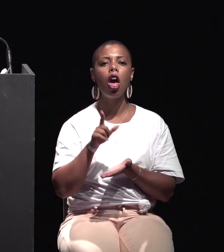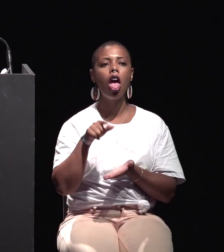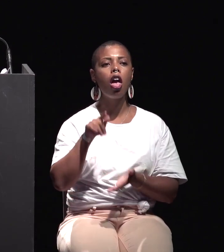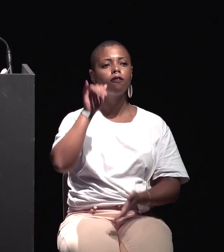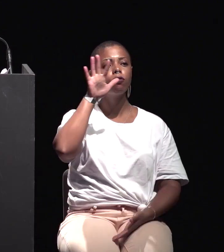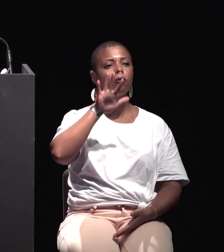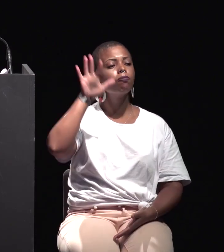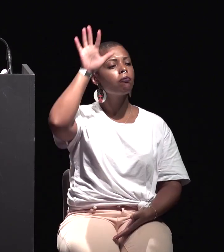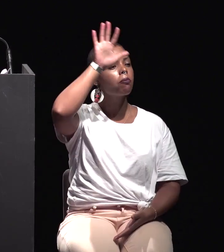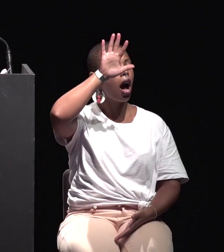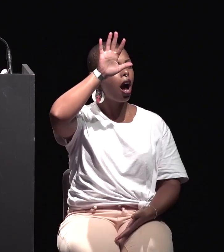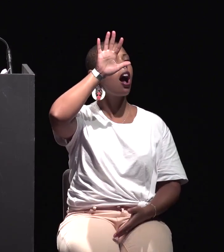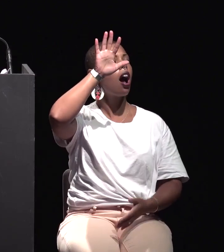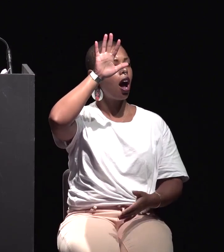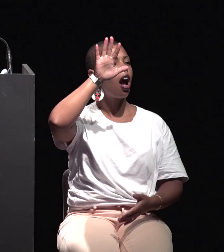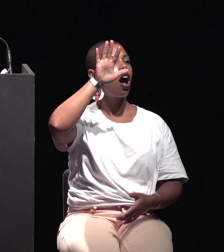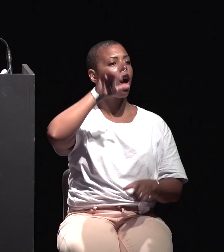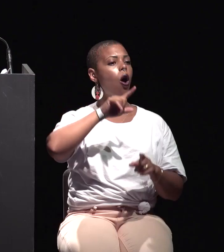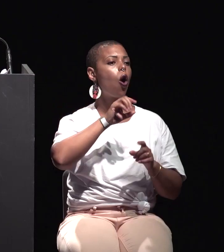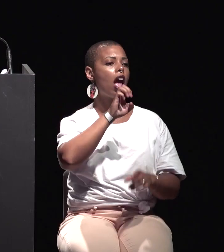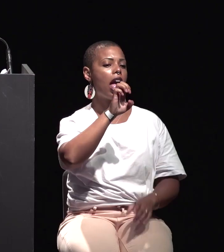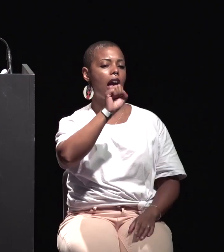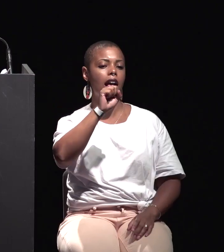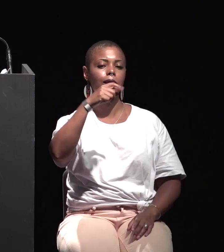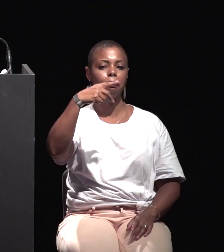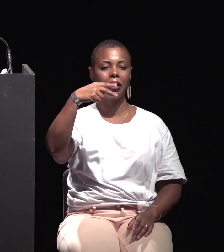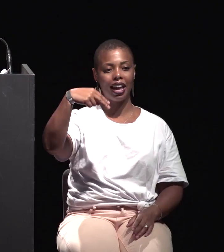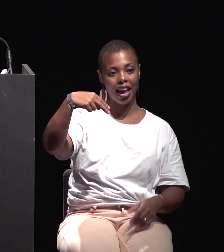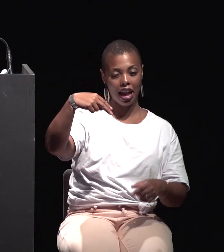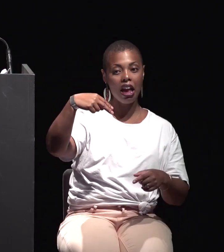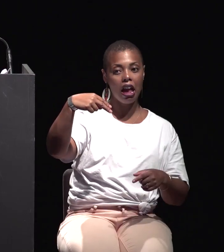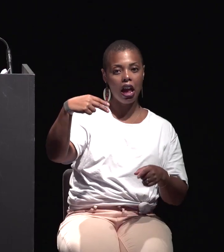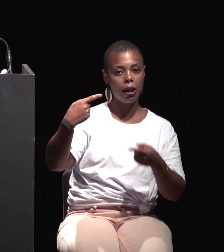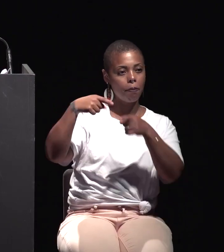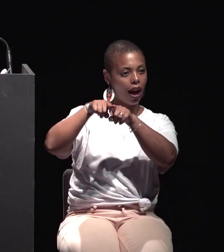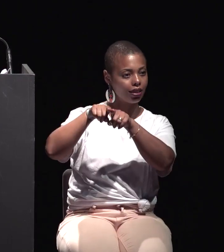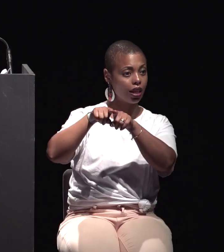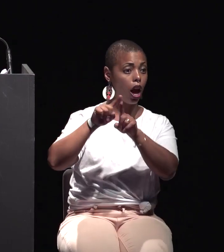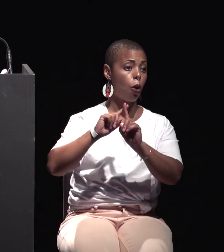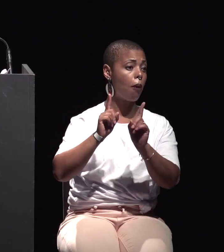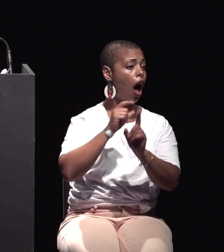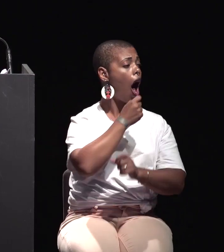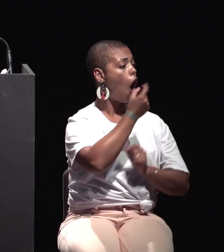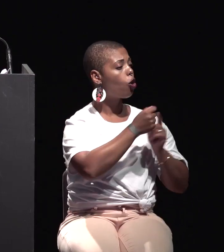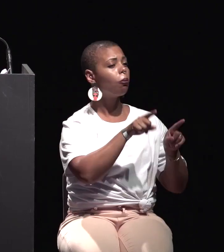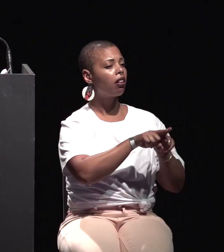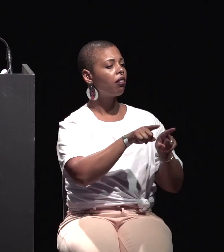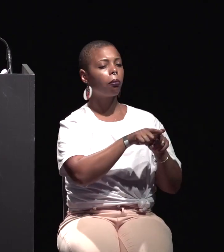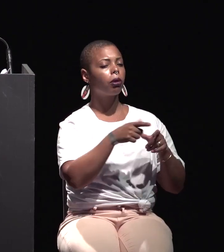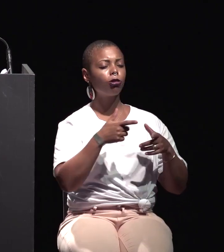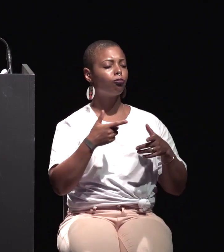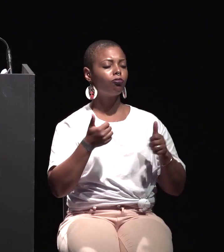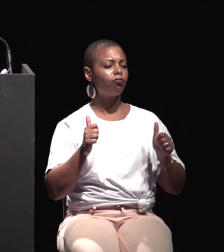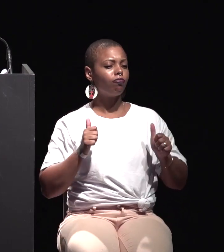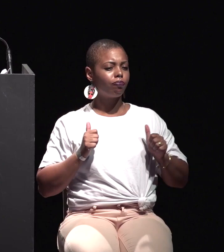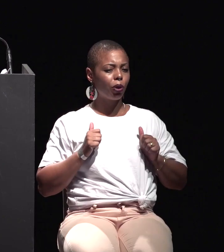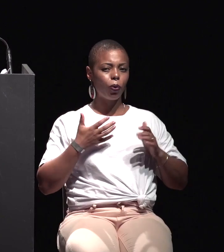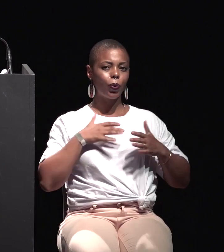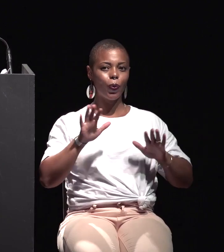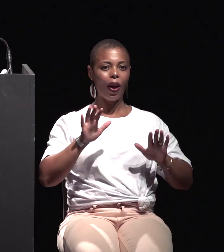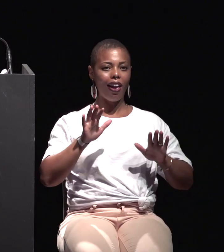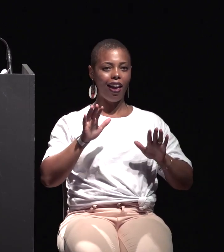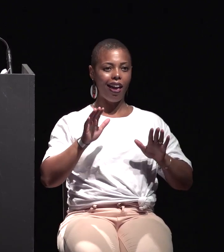formalizadas e que trabalham com ISBN, por exemplo, e outras que não querem fazer isso, querem